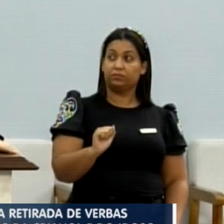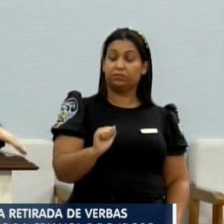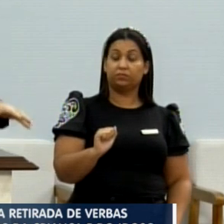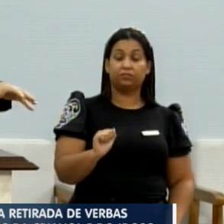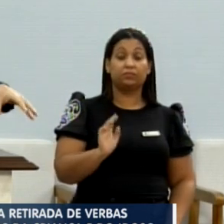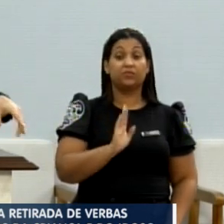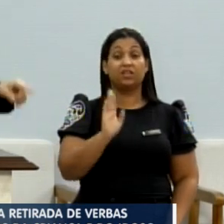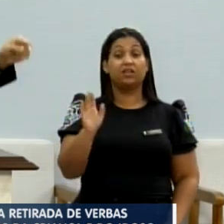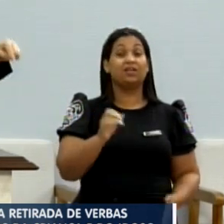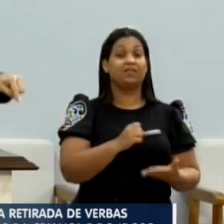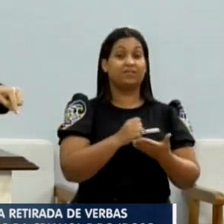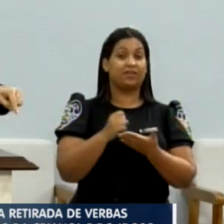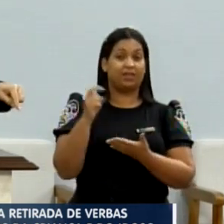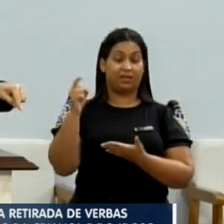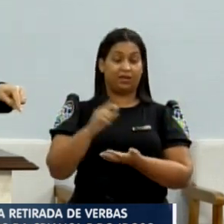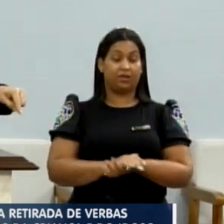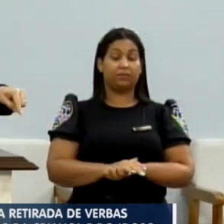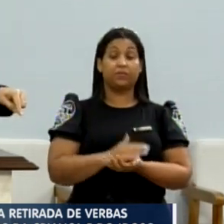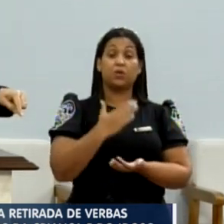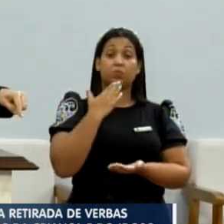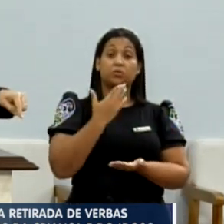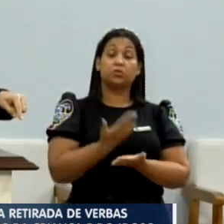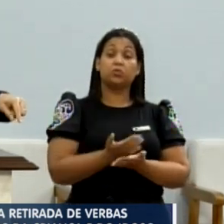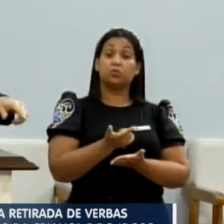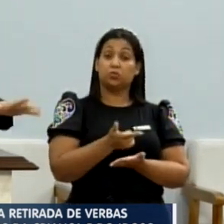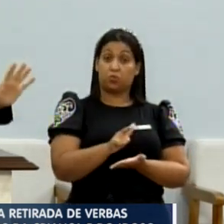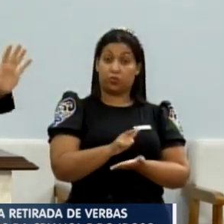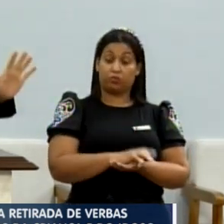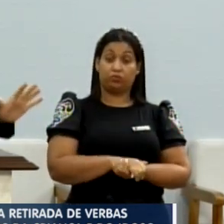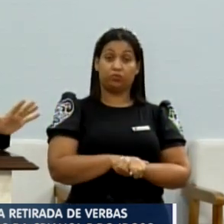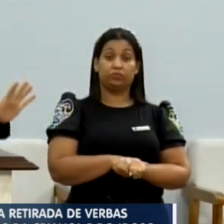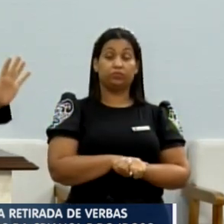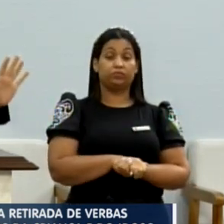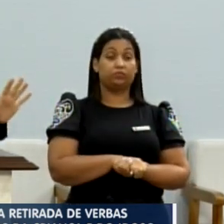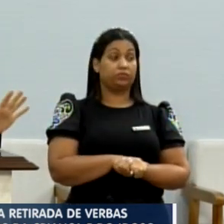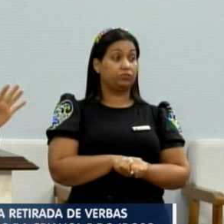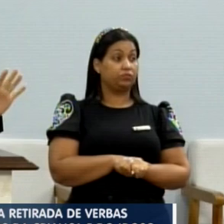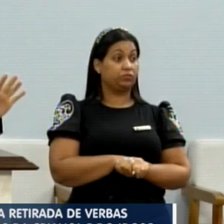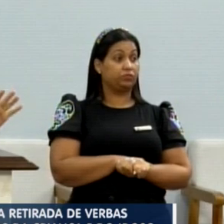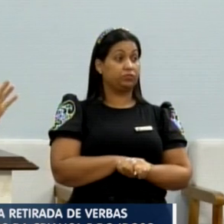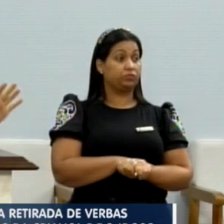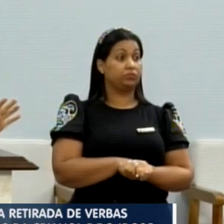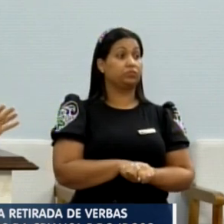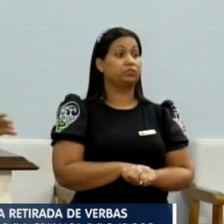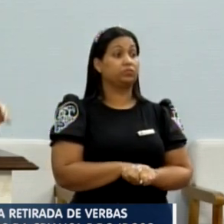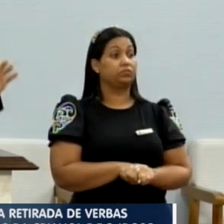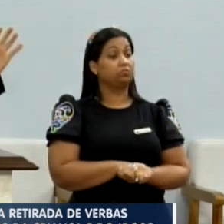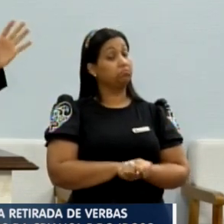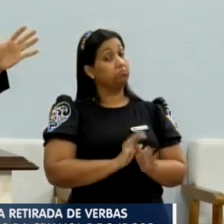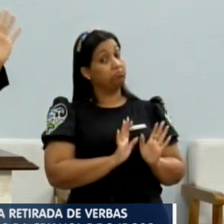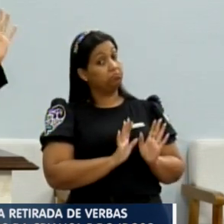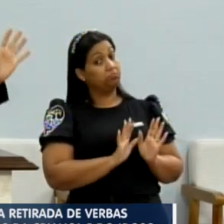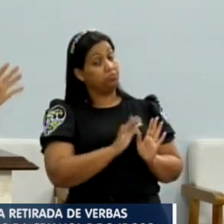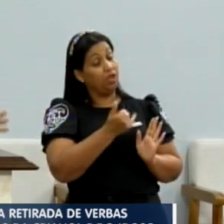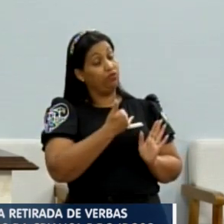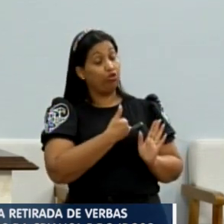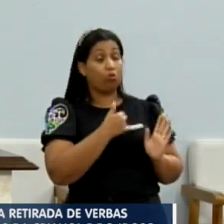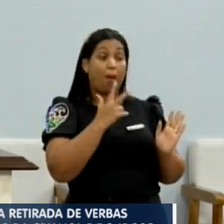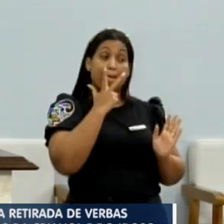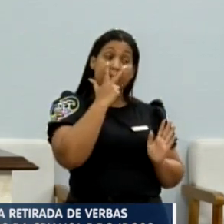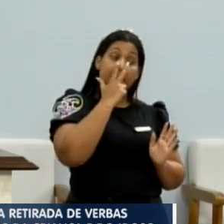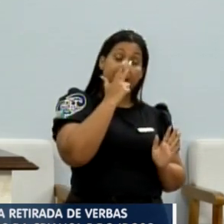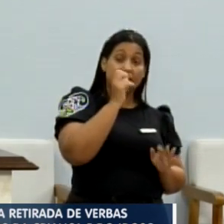foi com ela também pedindo a quadra voltei a falar com ela acenou positivamente então